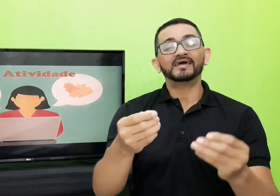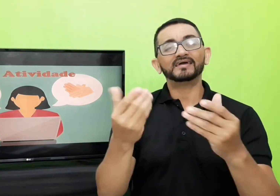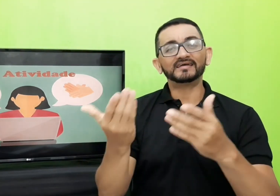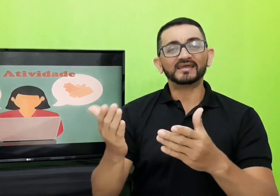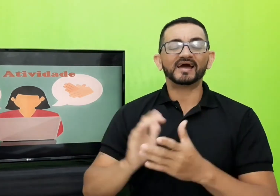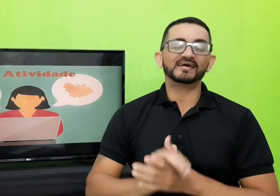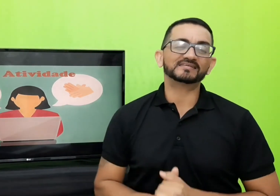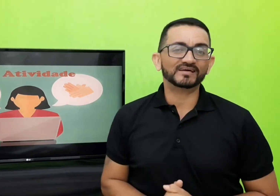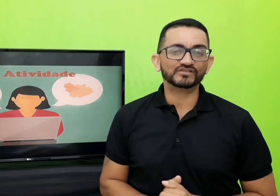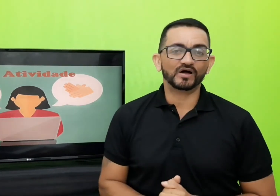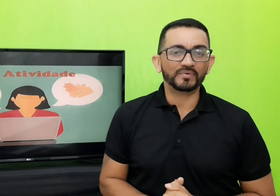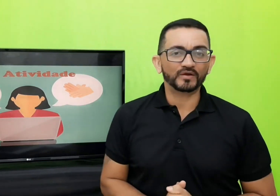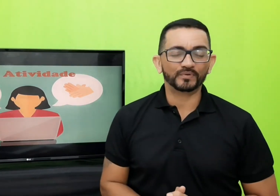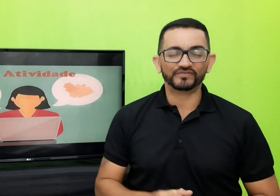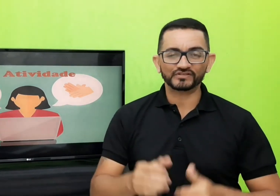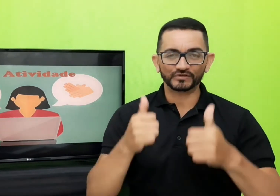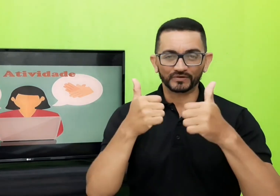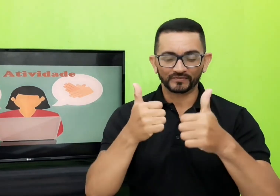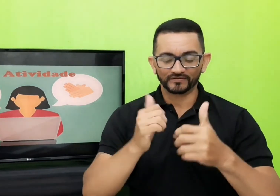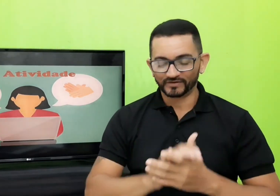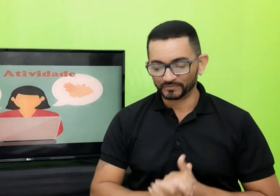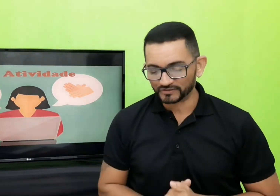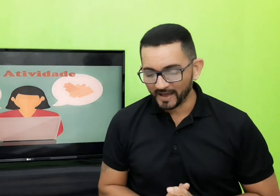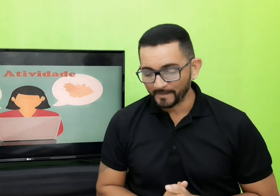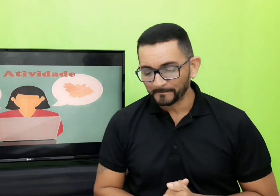e entregar em sala de aula para o professor. Vamos lá?